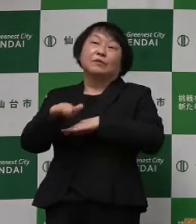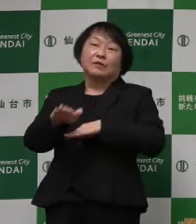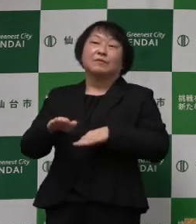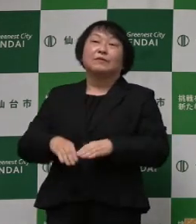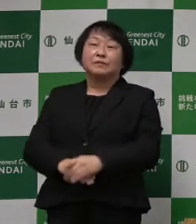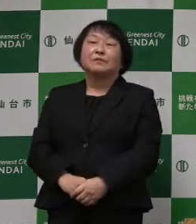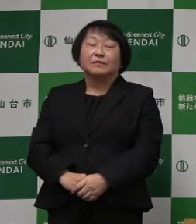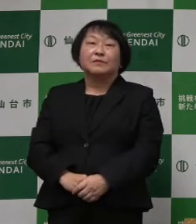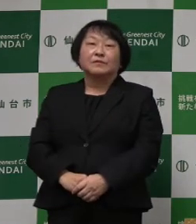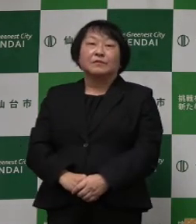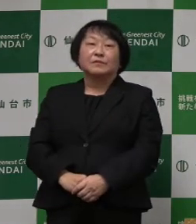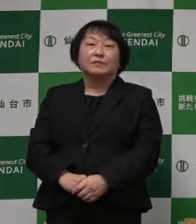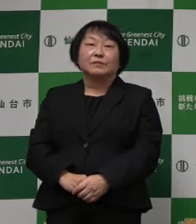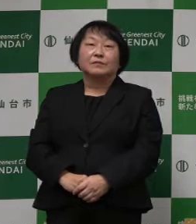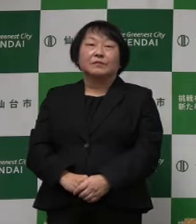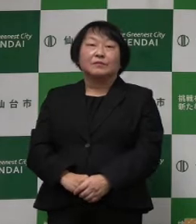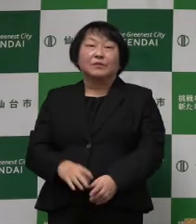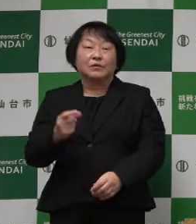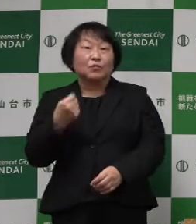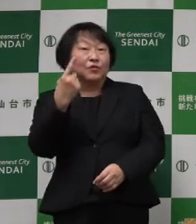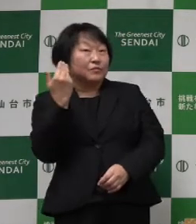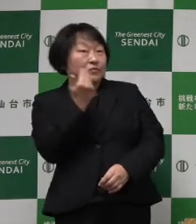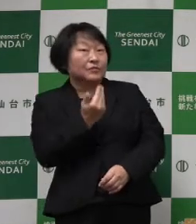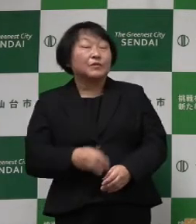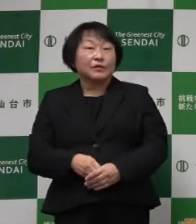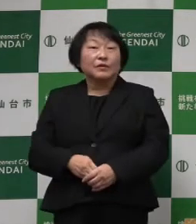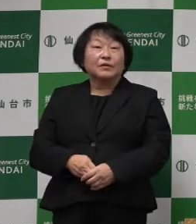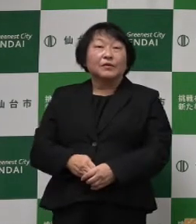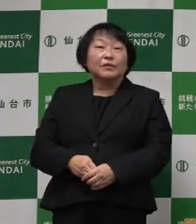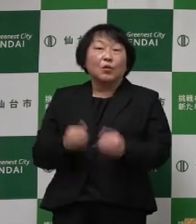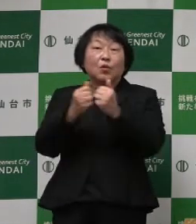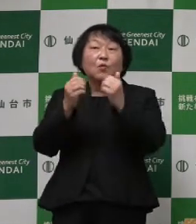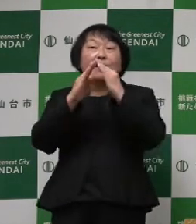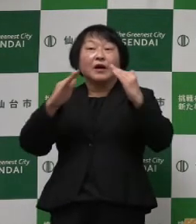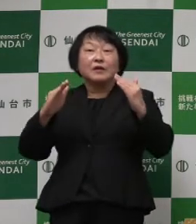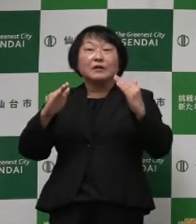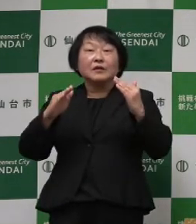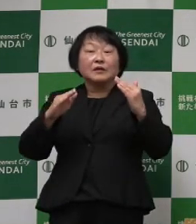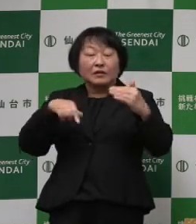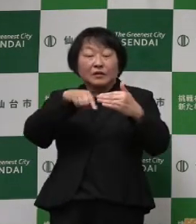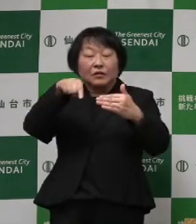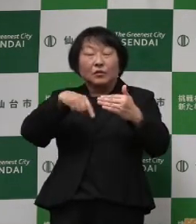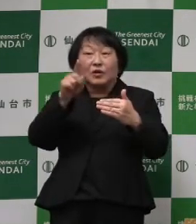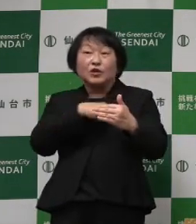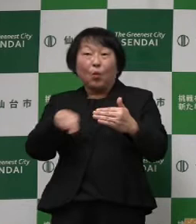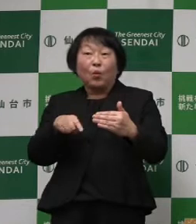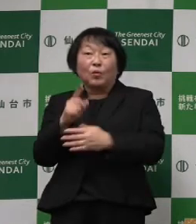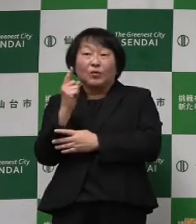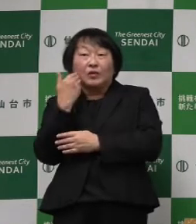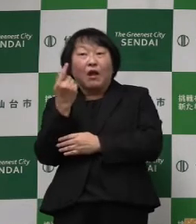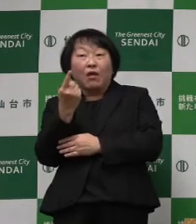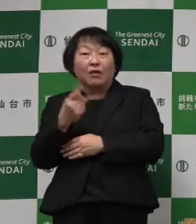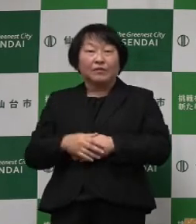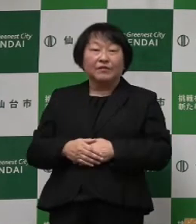です。 もう一点関連しなんですけど、今和会の人選について何か決まったことはございますか。は い、今